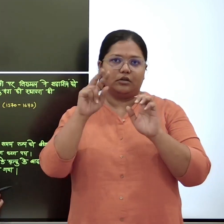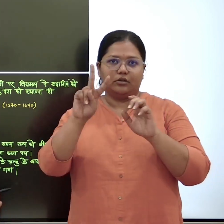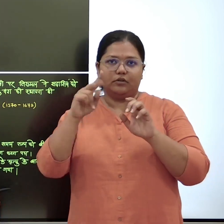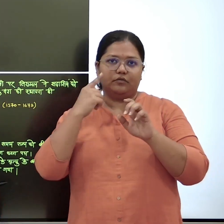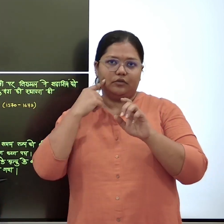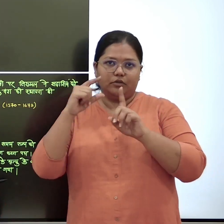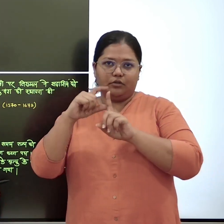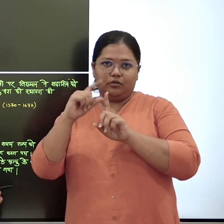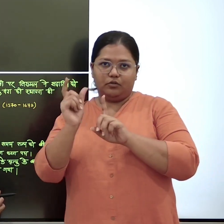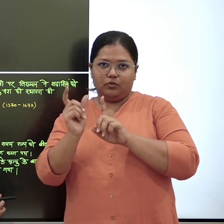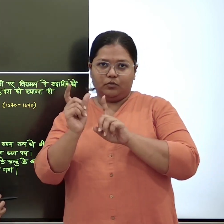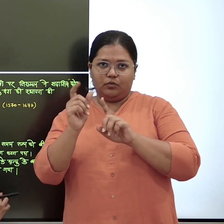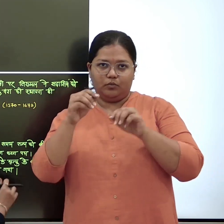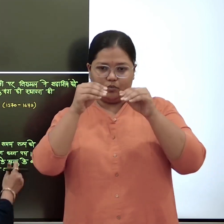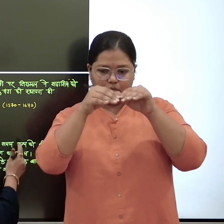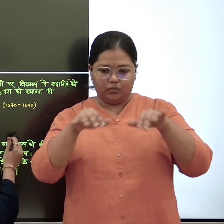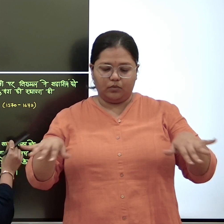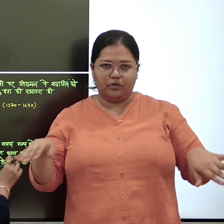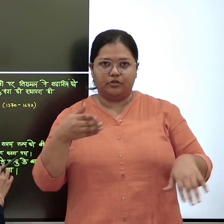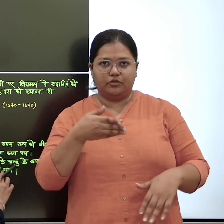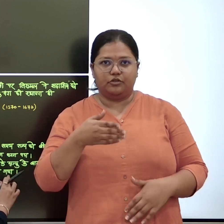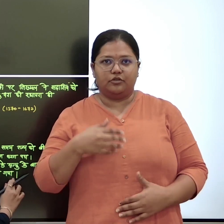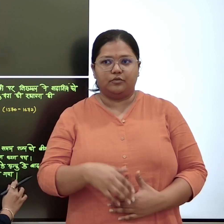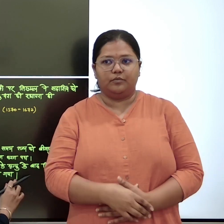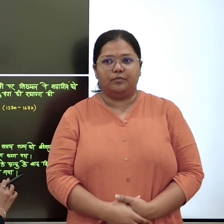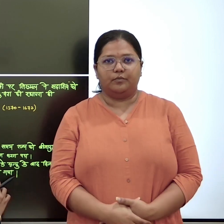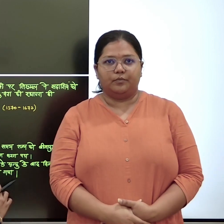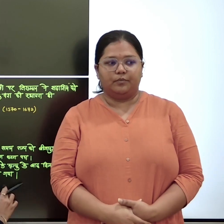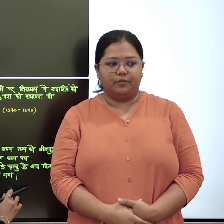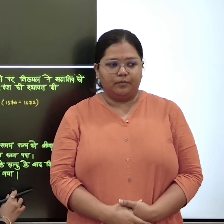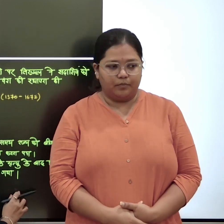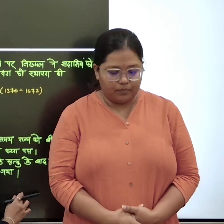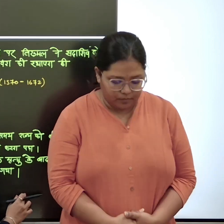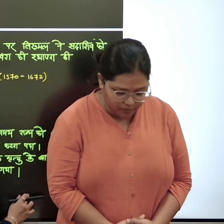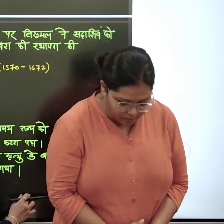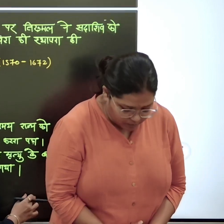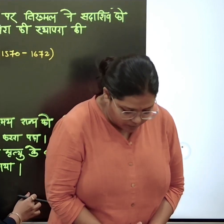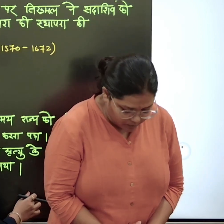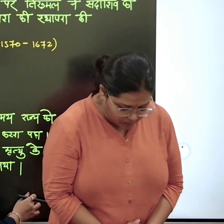अरिविडु वंश इसका लिख लो